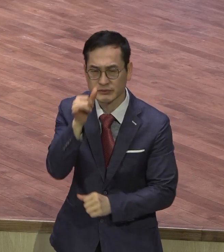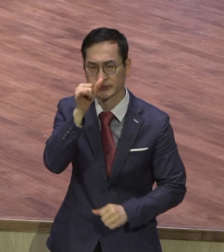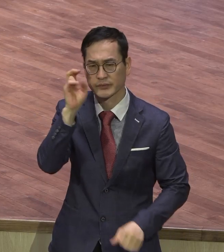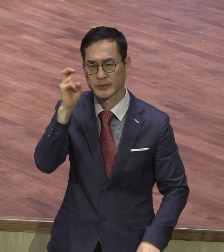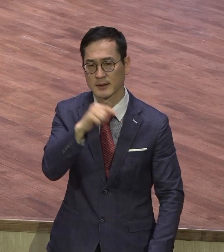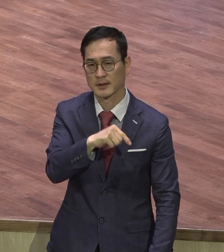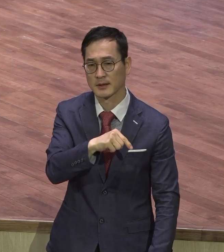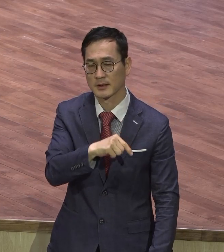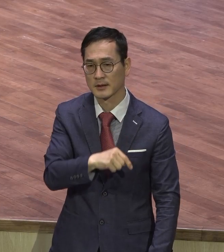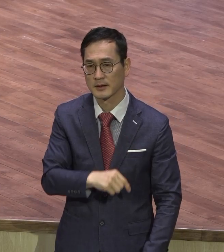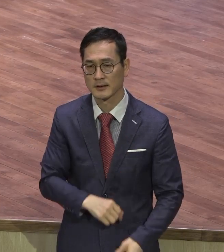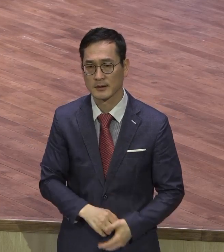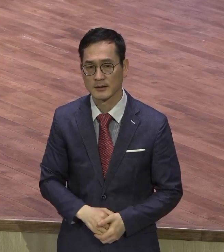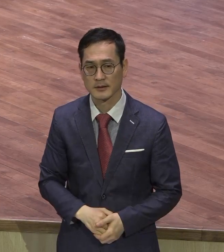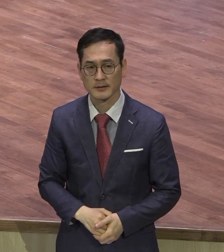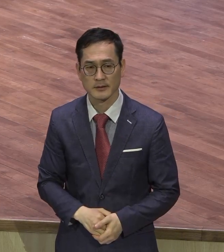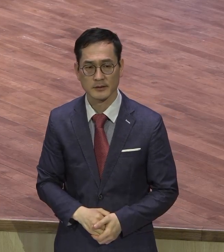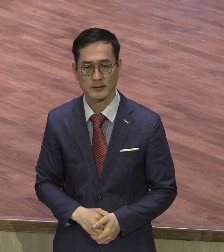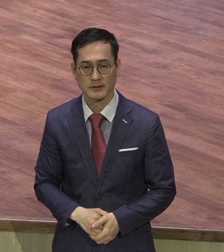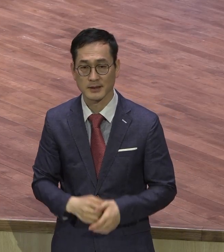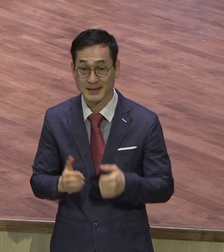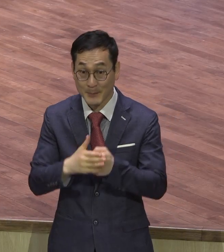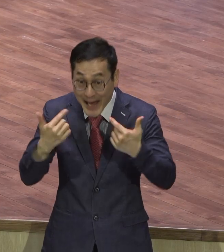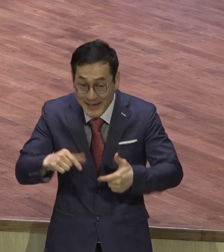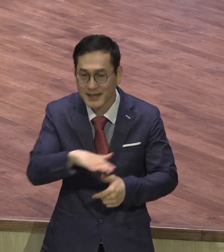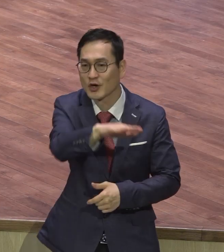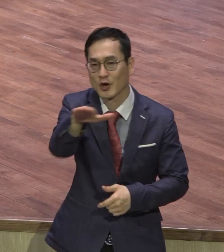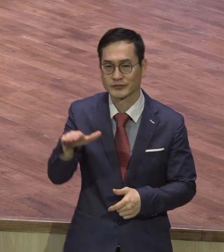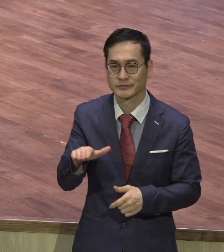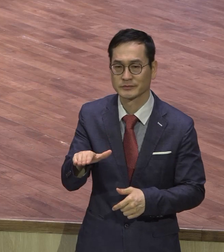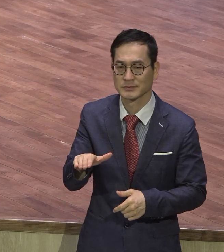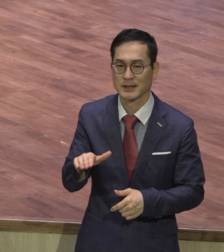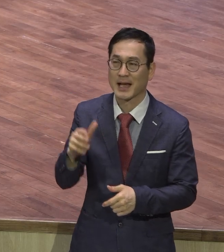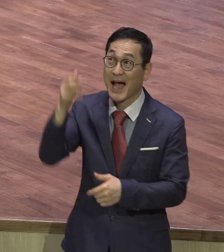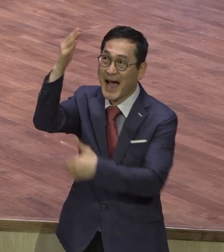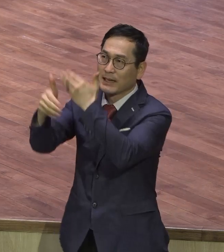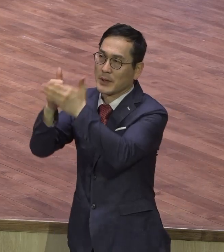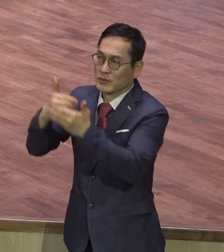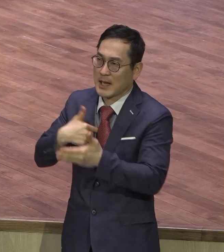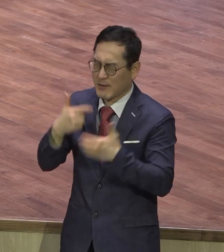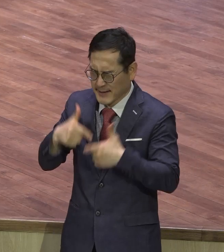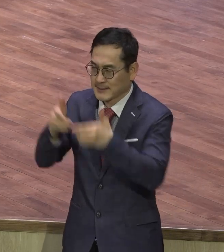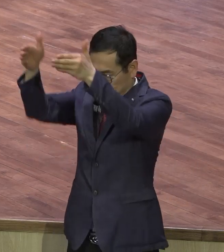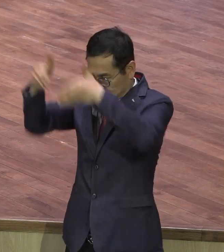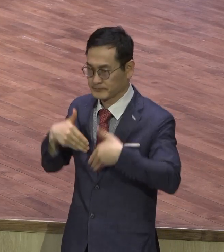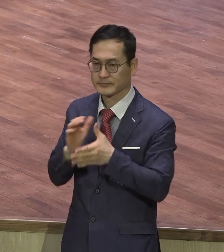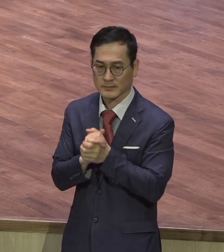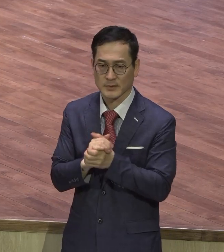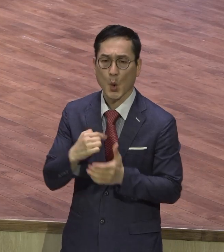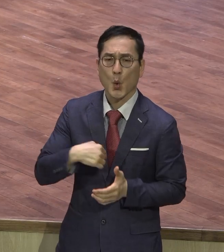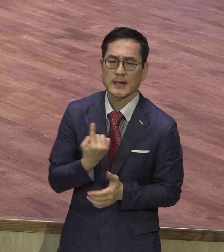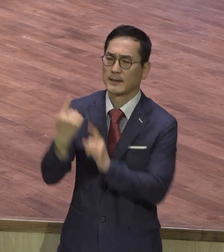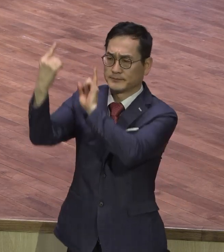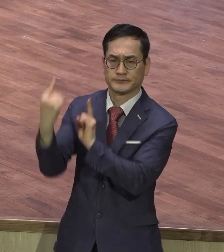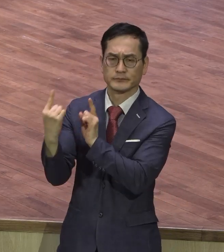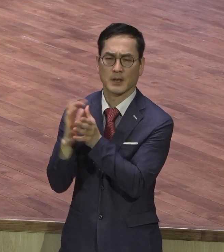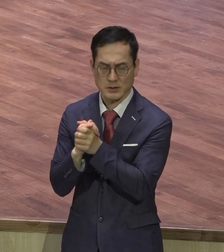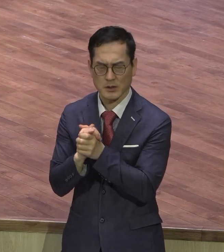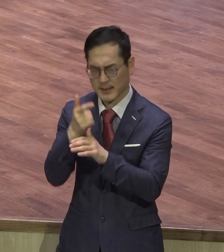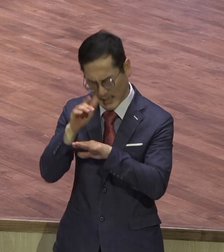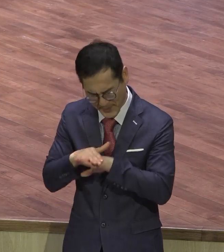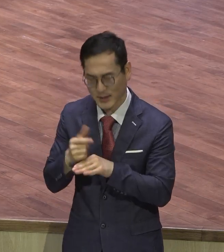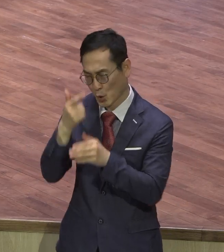그래서 여러분이 평소 때 너 홀로 서게 하시기 바랍니다. 영적으로 예배를 하나님 앞에 드린 사람들은요, 홀로 얼마든지 예배 드릴 수